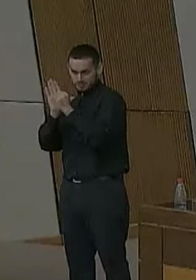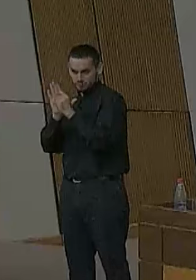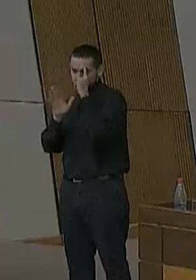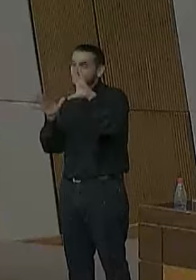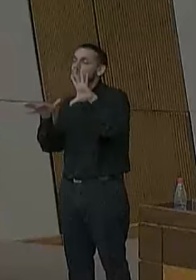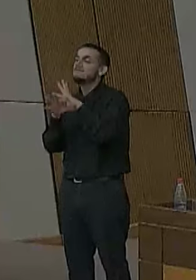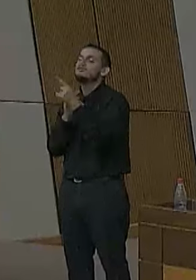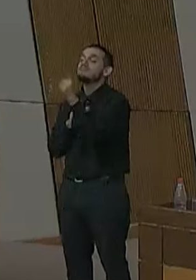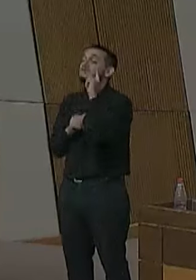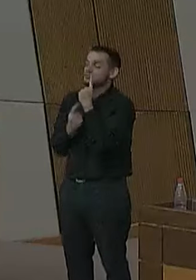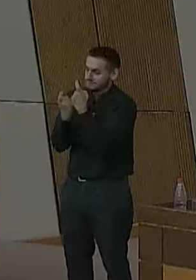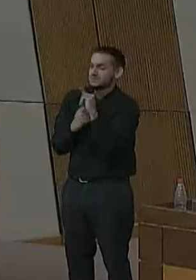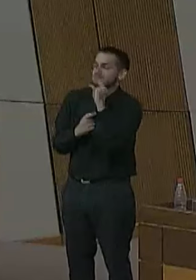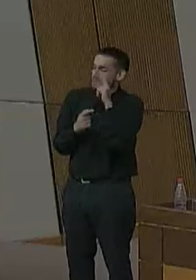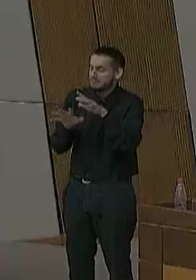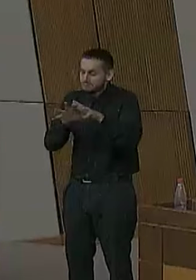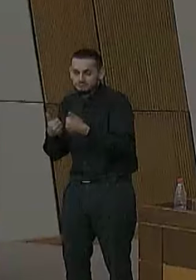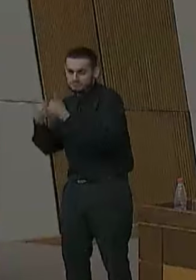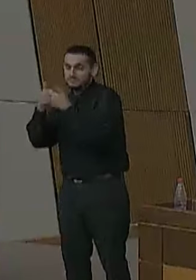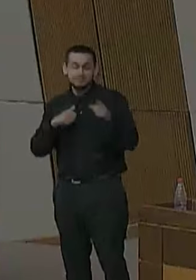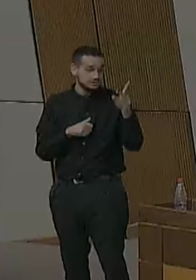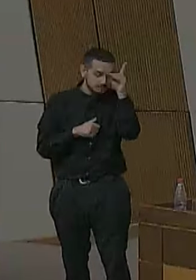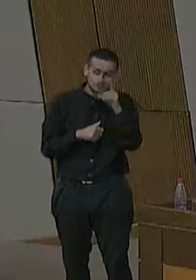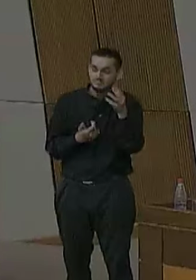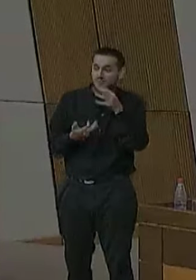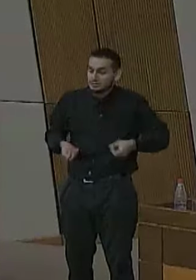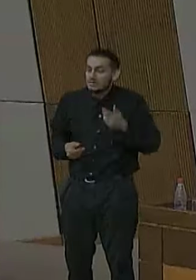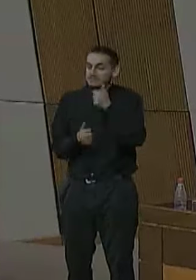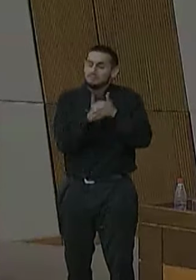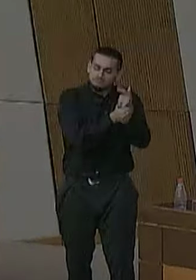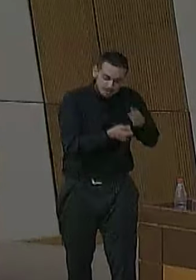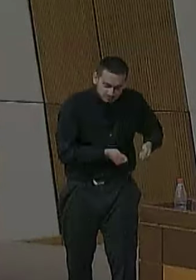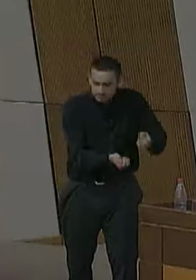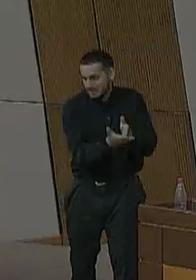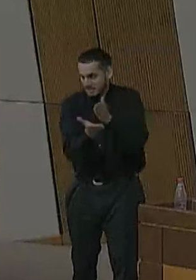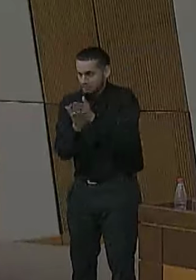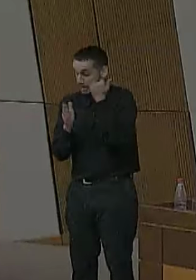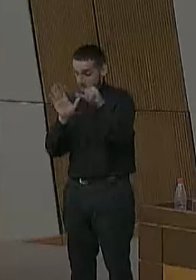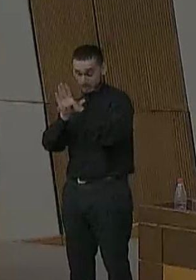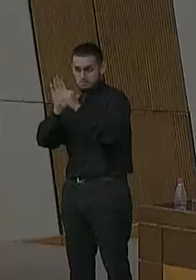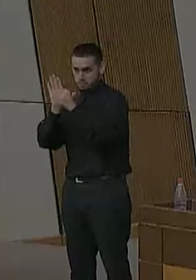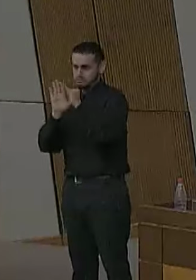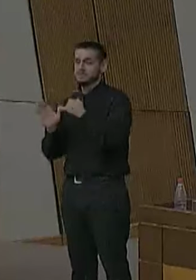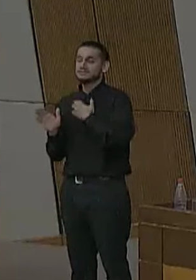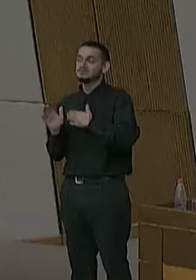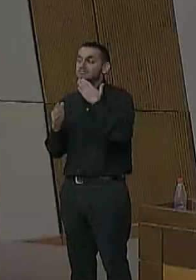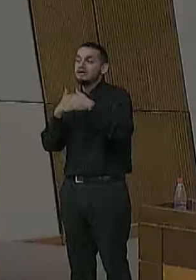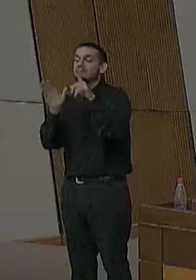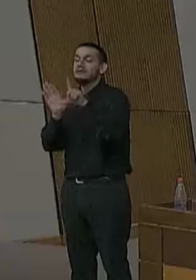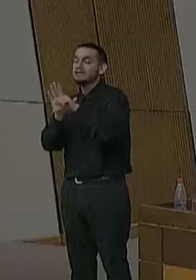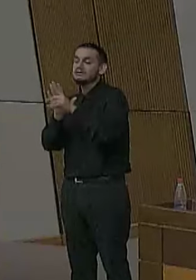discapacidad necesitan como para desempeñar sus tareas con equidad, ¿sí? Para que puedan realizar las tareas de una